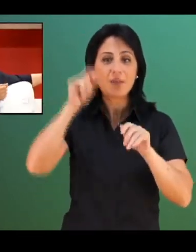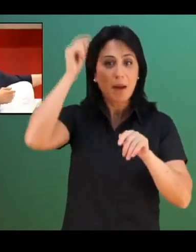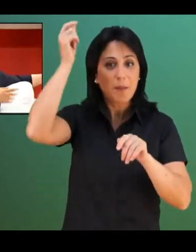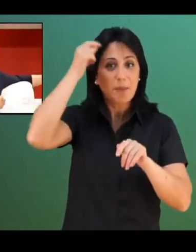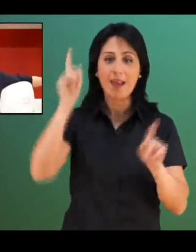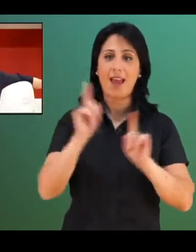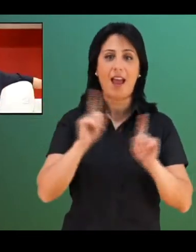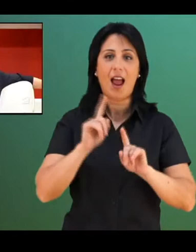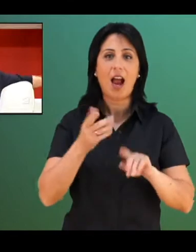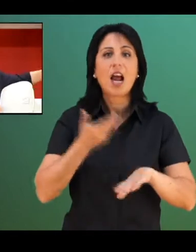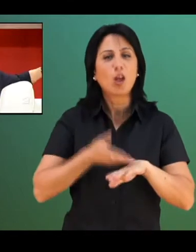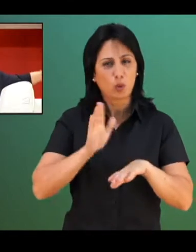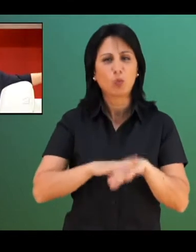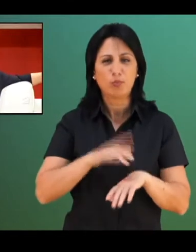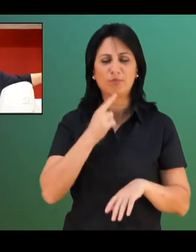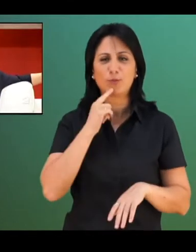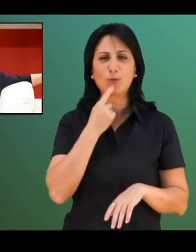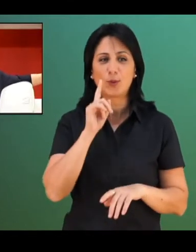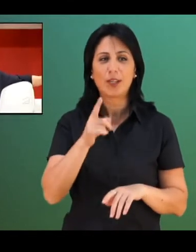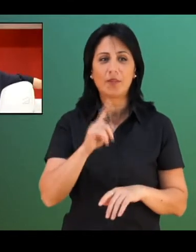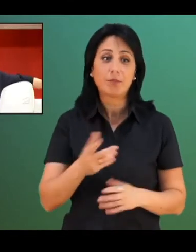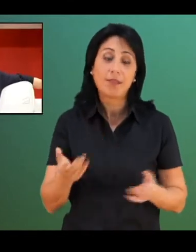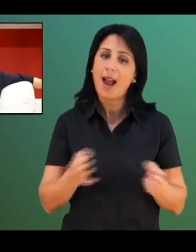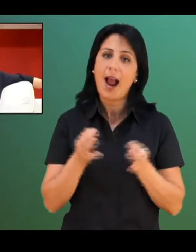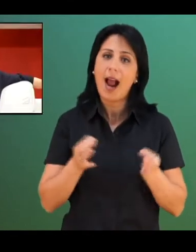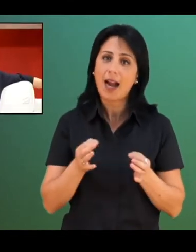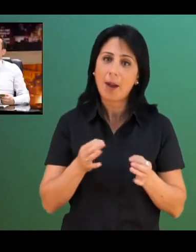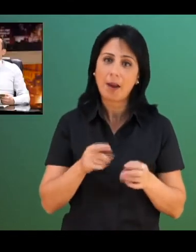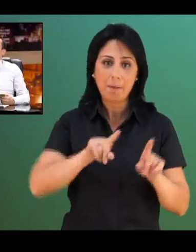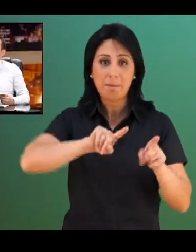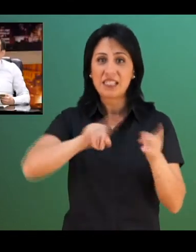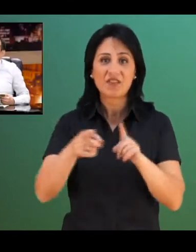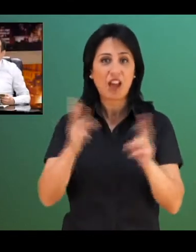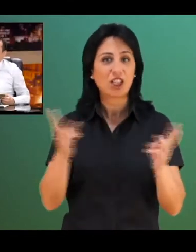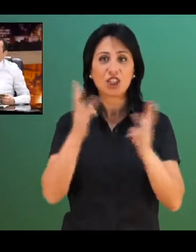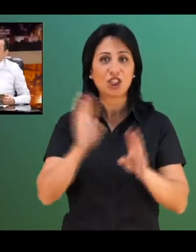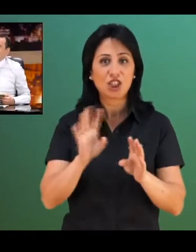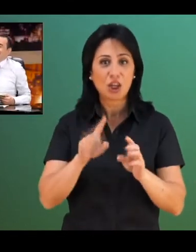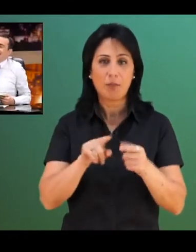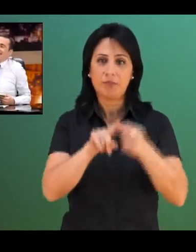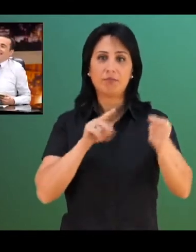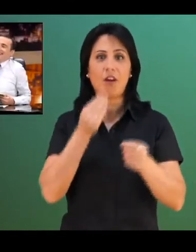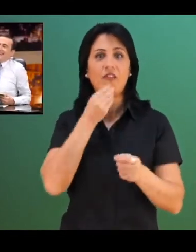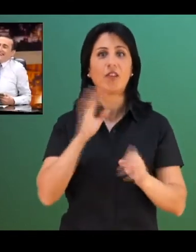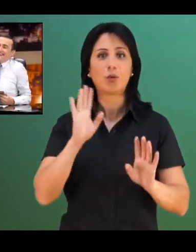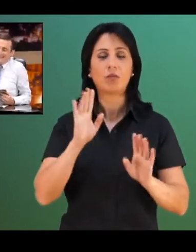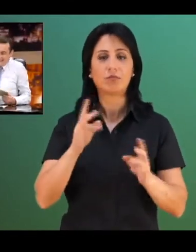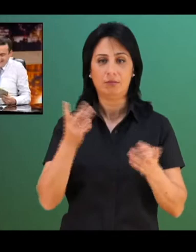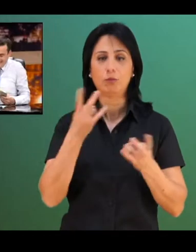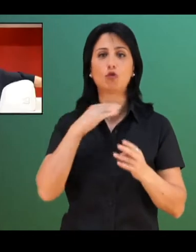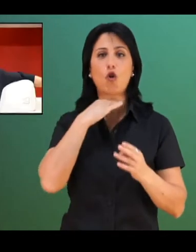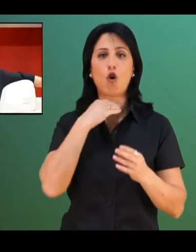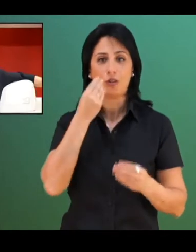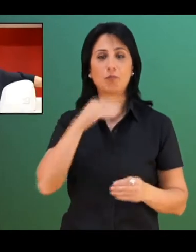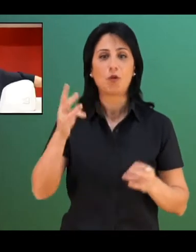მწვადი არ უნდა დაწოდა, არც შამპური, უნდა გახდე კოციონალი. ა კოციონალი.